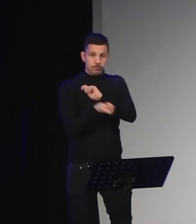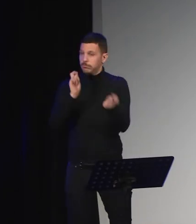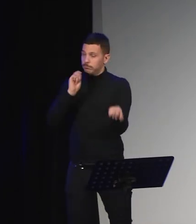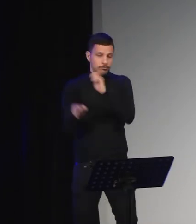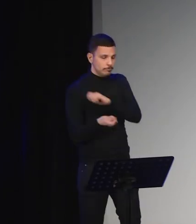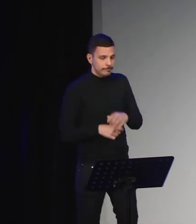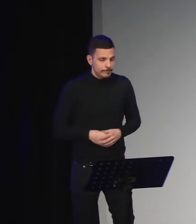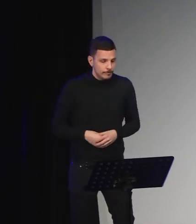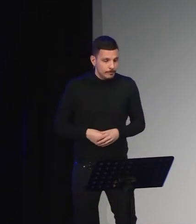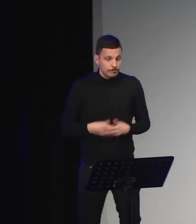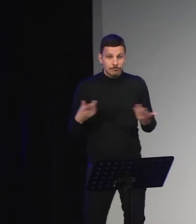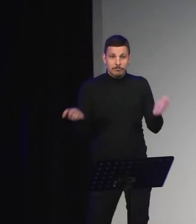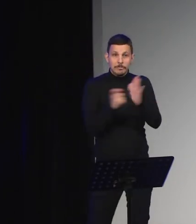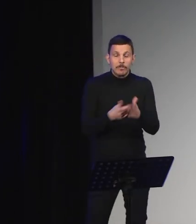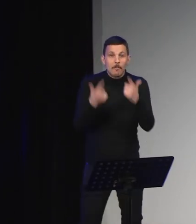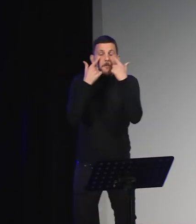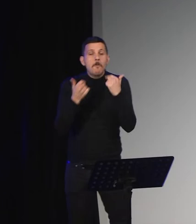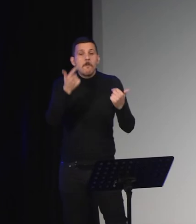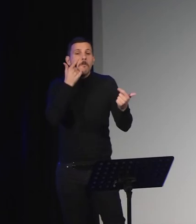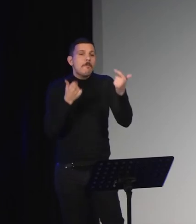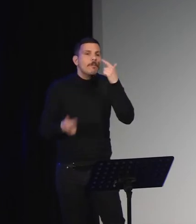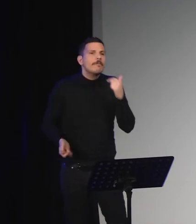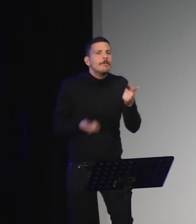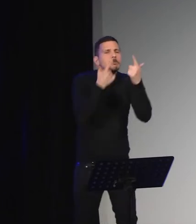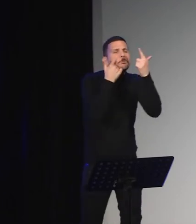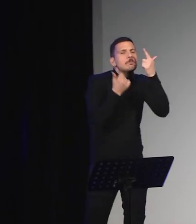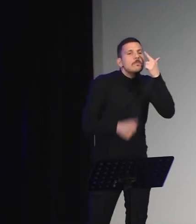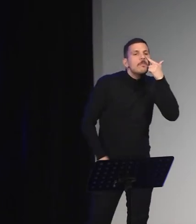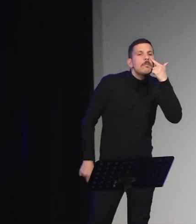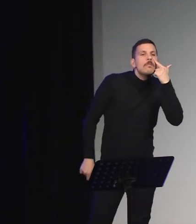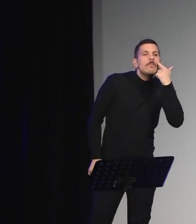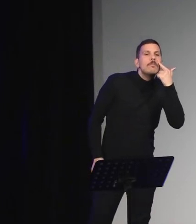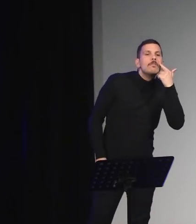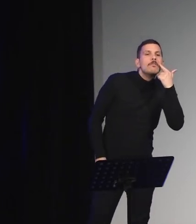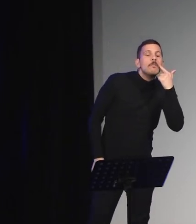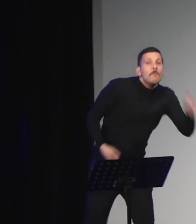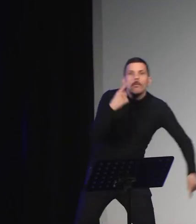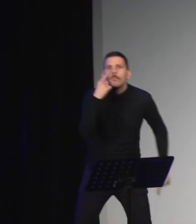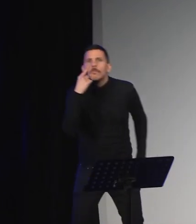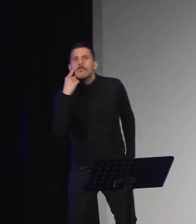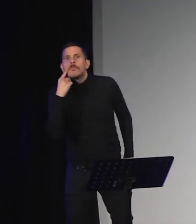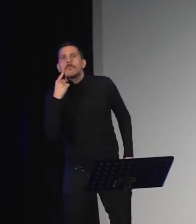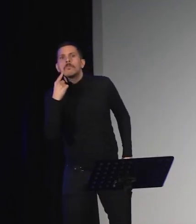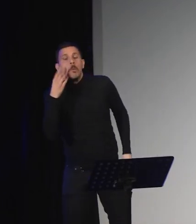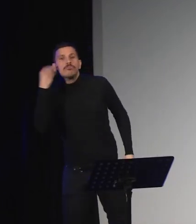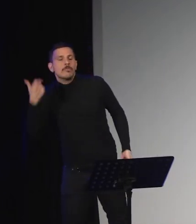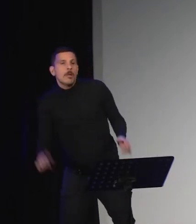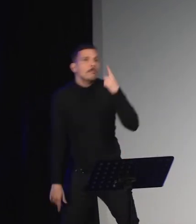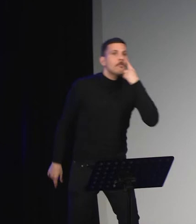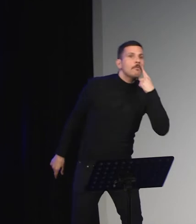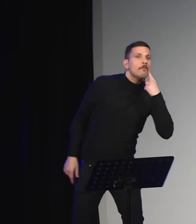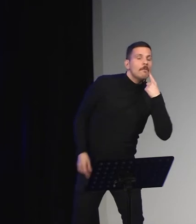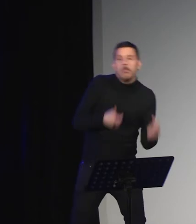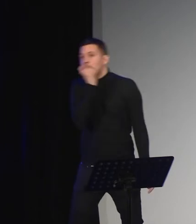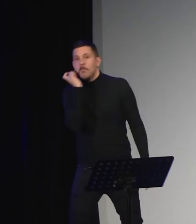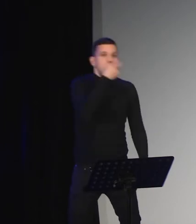l'autre. Chaque fois qu'on marche dans une forêt ou dans un parc, on passe d'un arbre à l'autre, d'un tronc à l'autre, d'un champignon